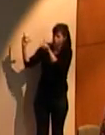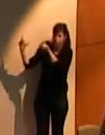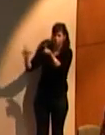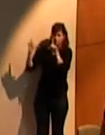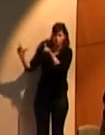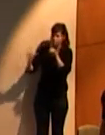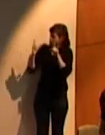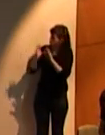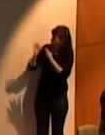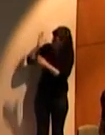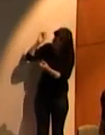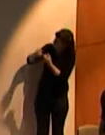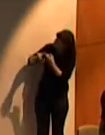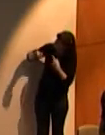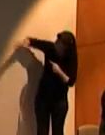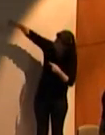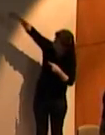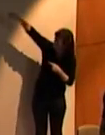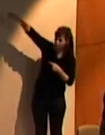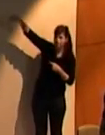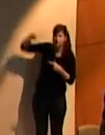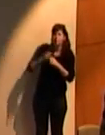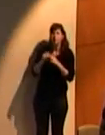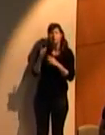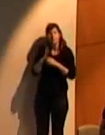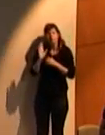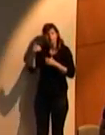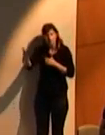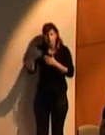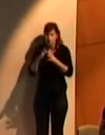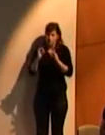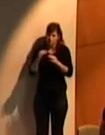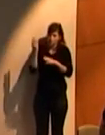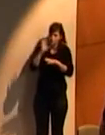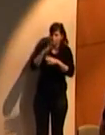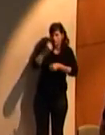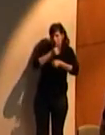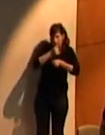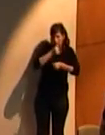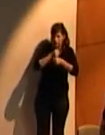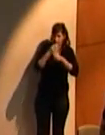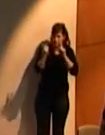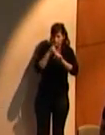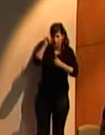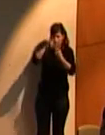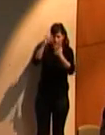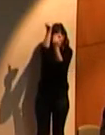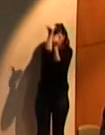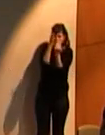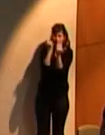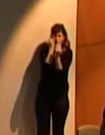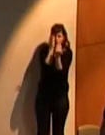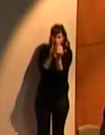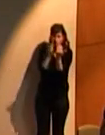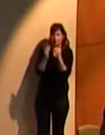devient moteur d'innovation. Et ensuite, le travail plus spécifique qu'on a mené sur l'abri sensoriel. Et enfin, on aura un moment de